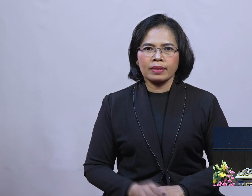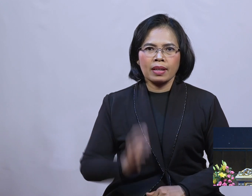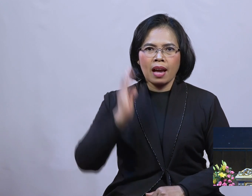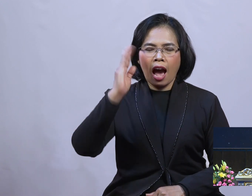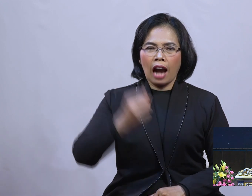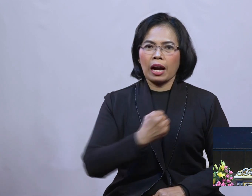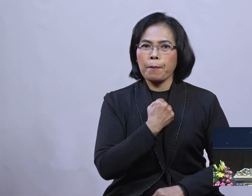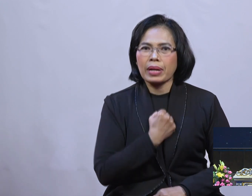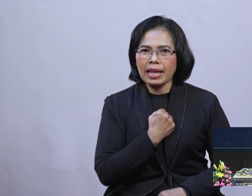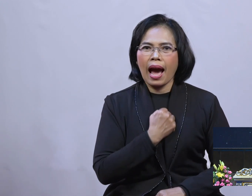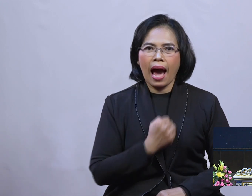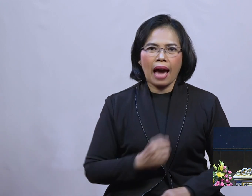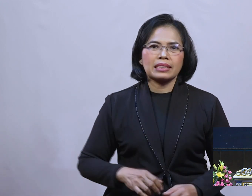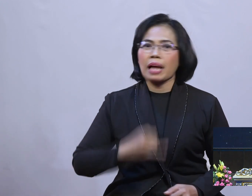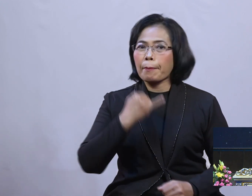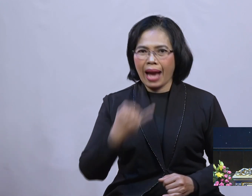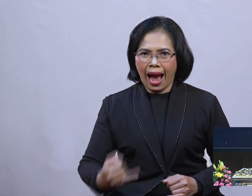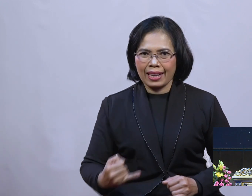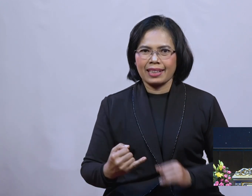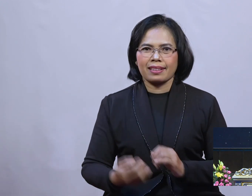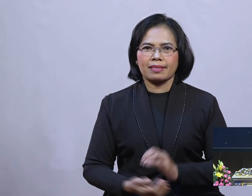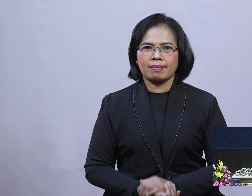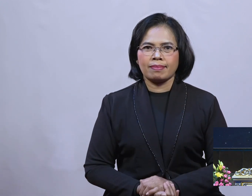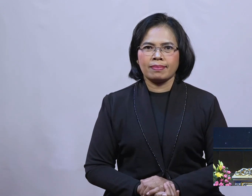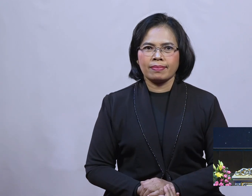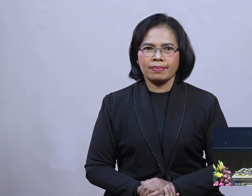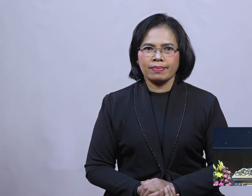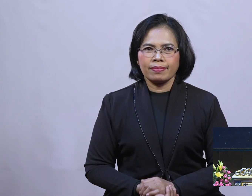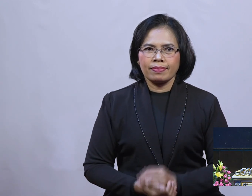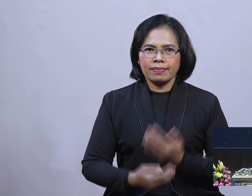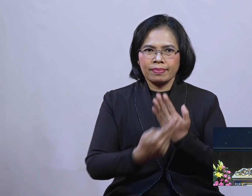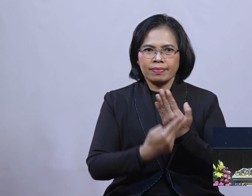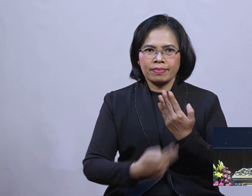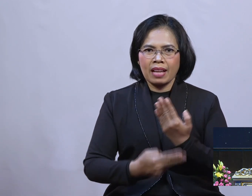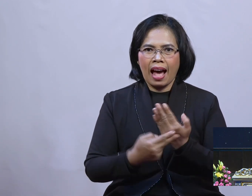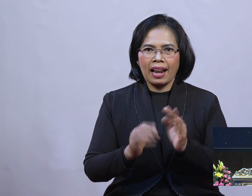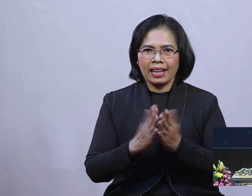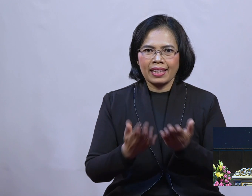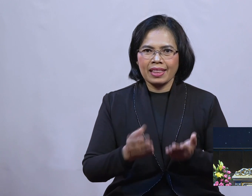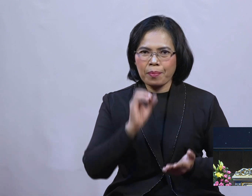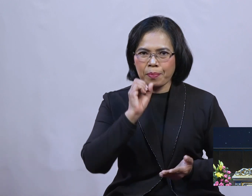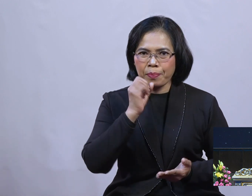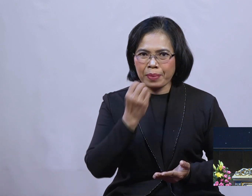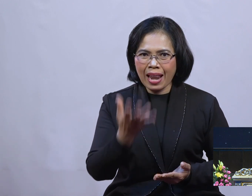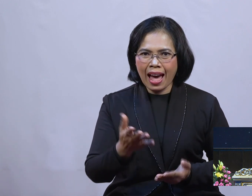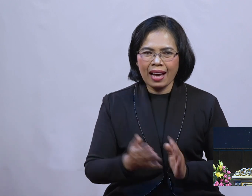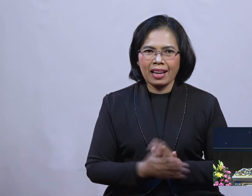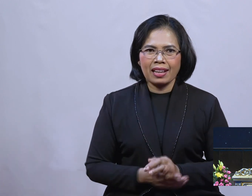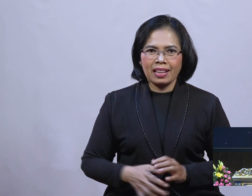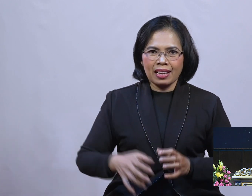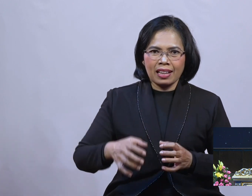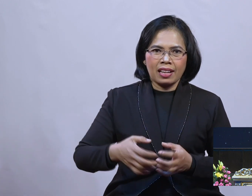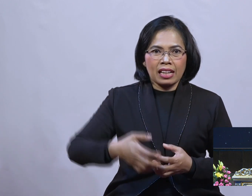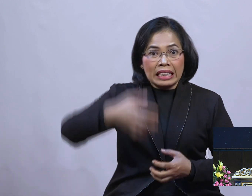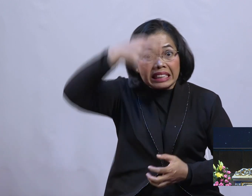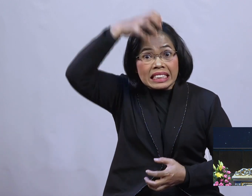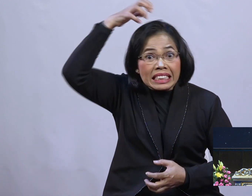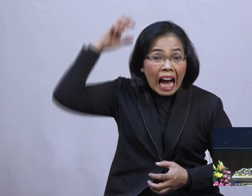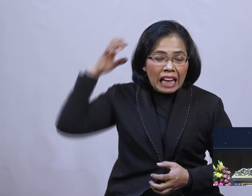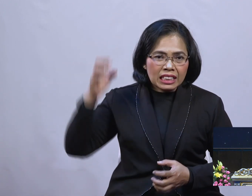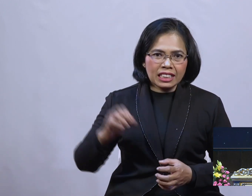Hai akan bertahan sampai kesudahannya Hai lagi tapi saya bilang singa-singa budak boleh karena